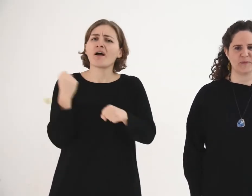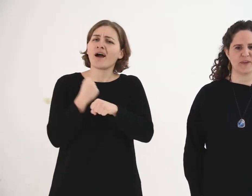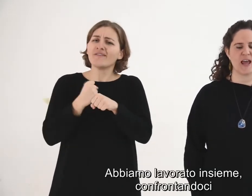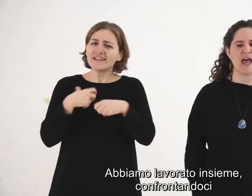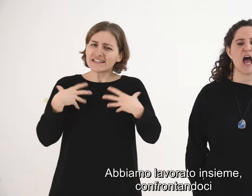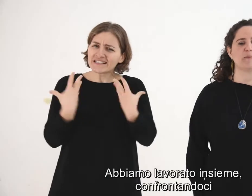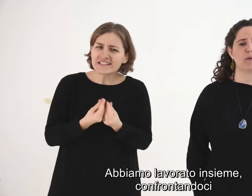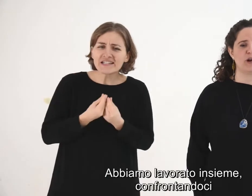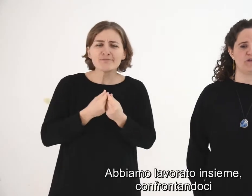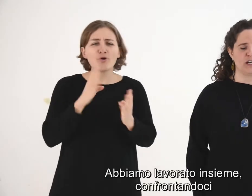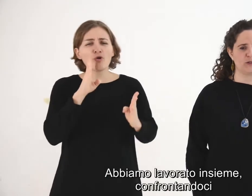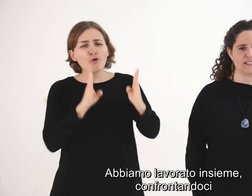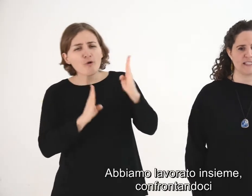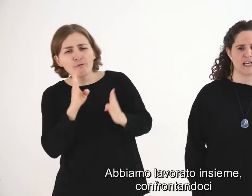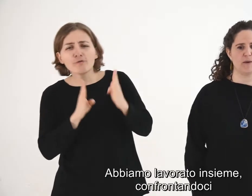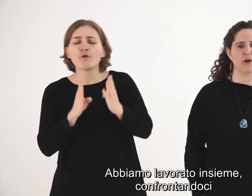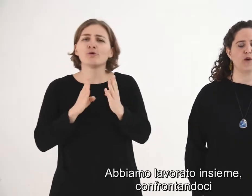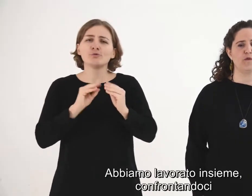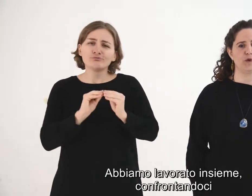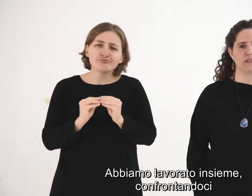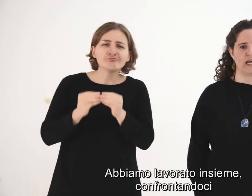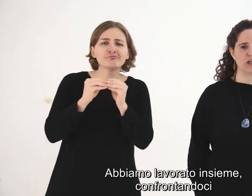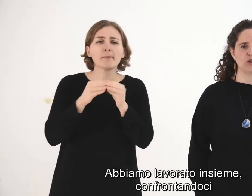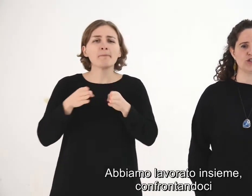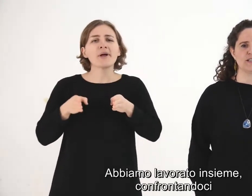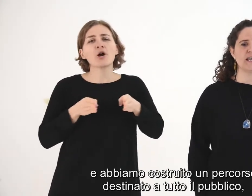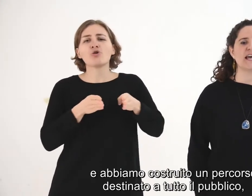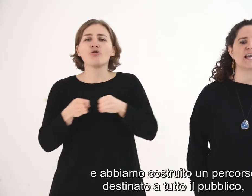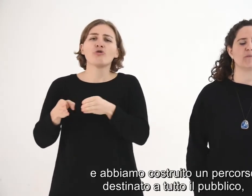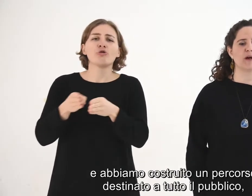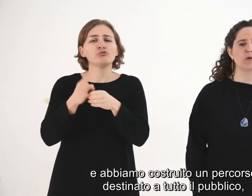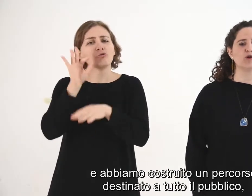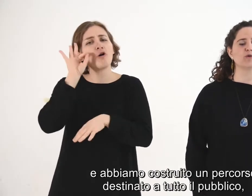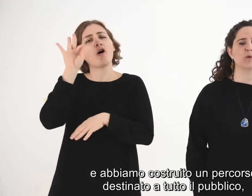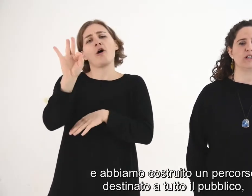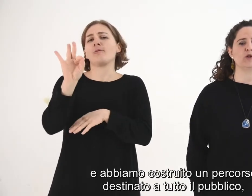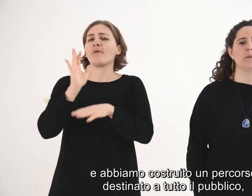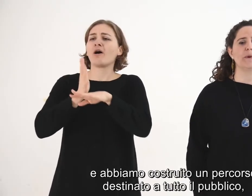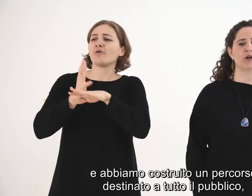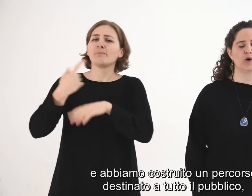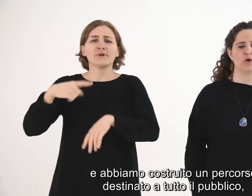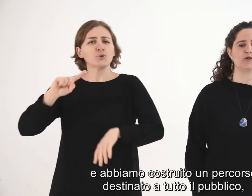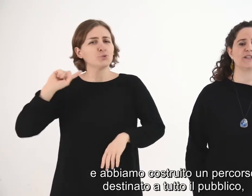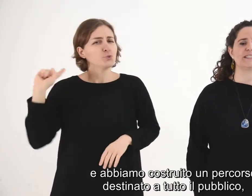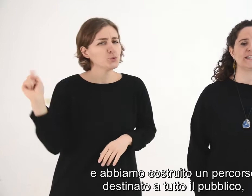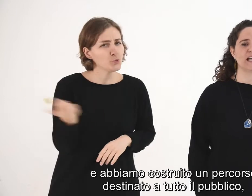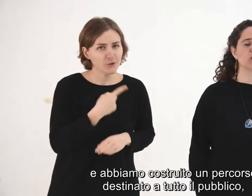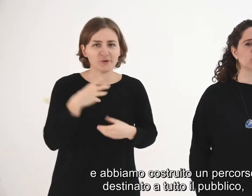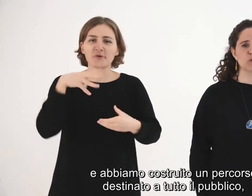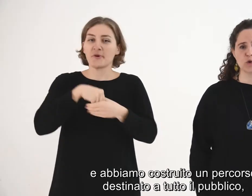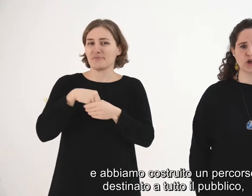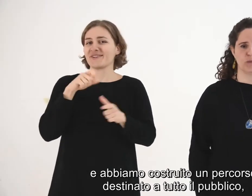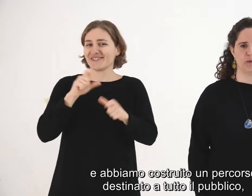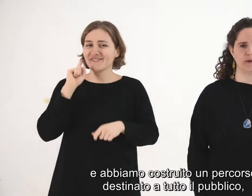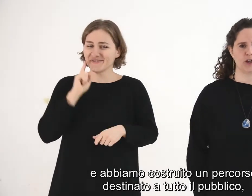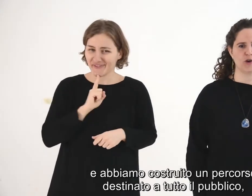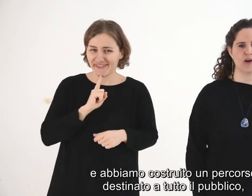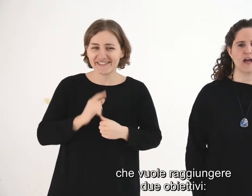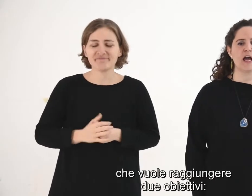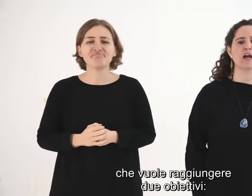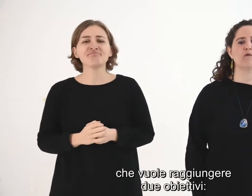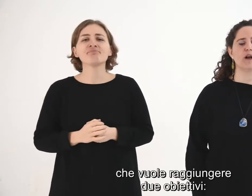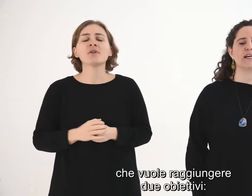proposta. Abbiamo lavorato insieme, confrontandoci, e abbiamo costruito un percorso destinato a tutto il